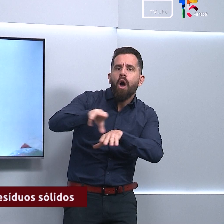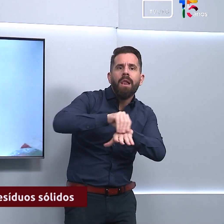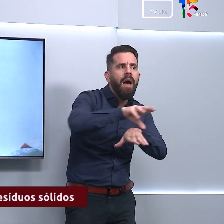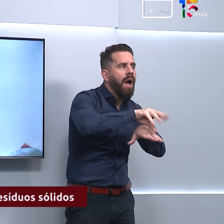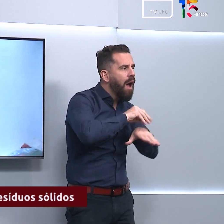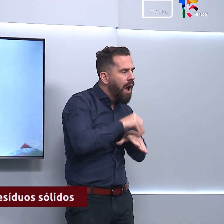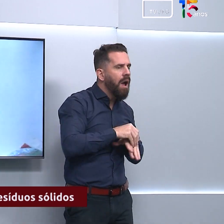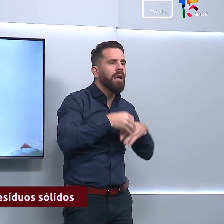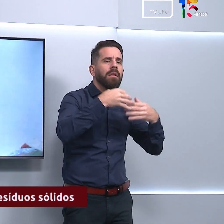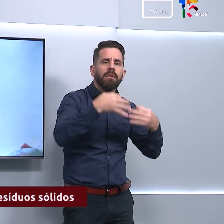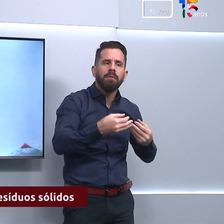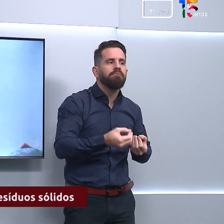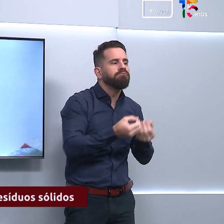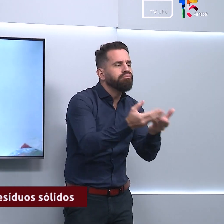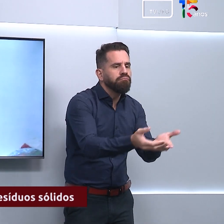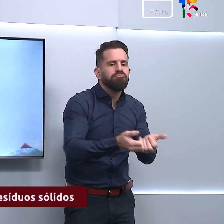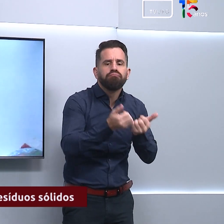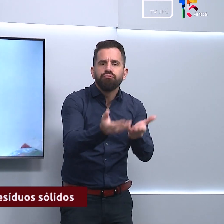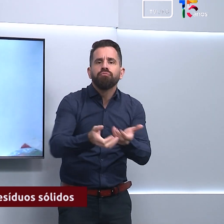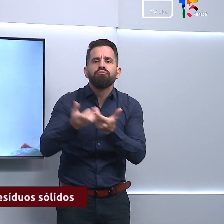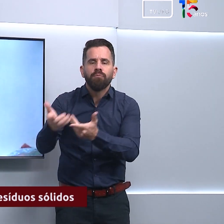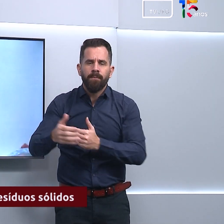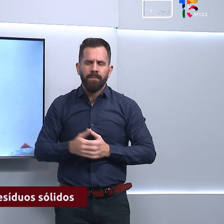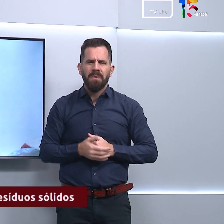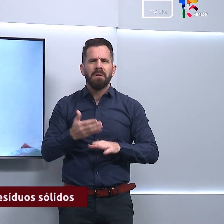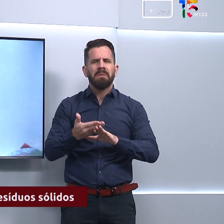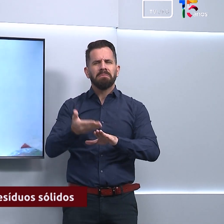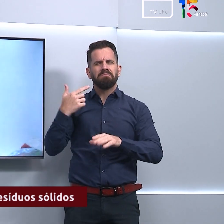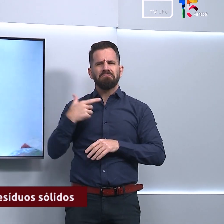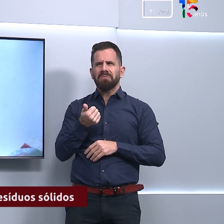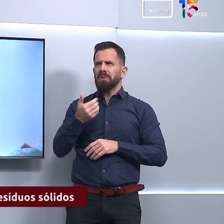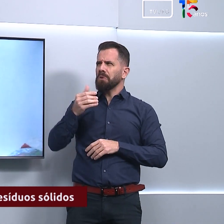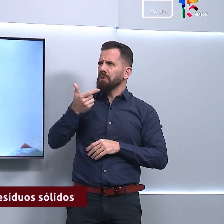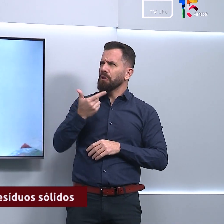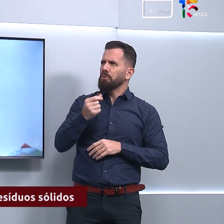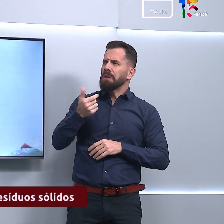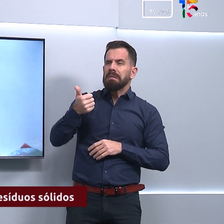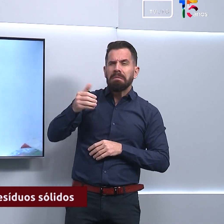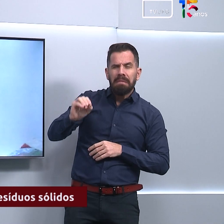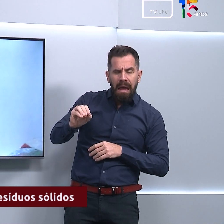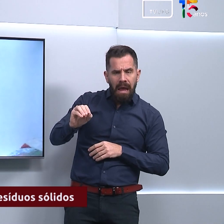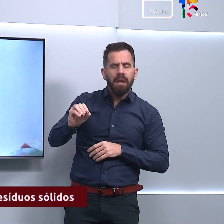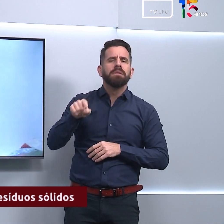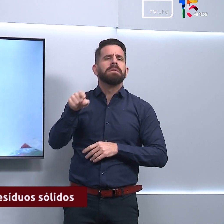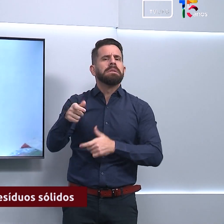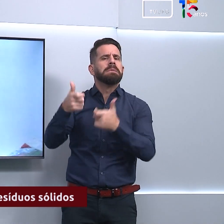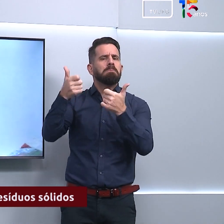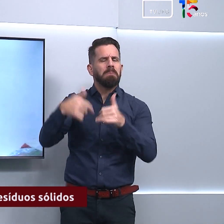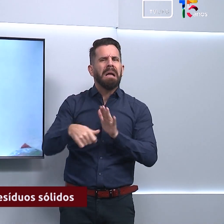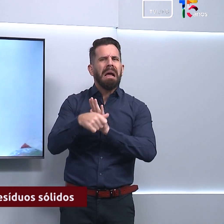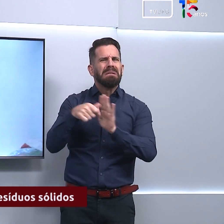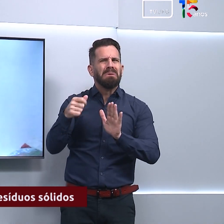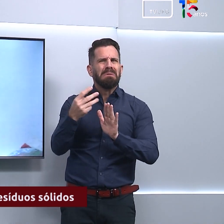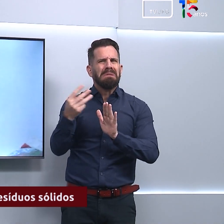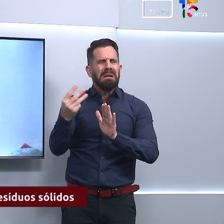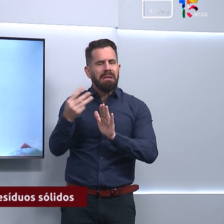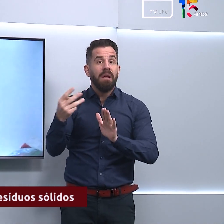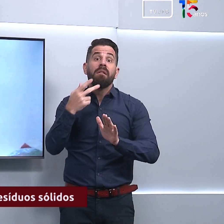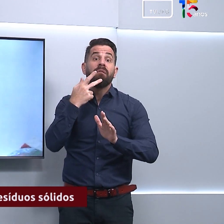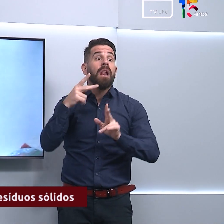falava, salvo engano, no artigo 33, da importância da logística reversa. Então, as